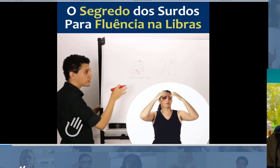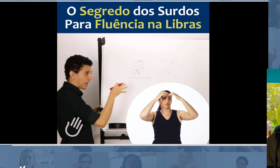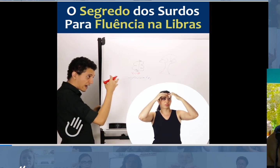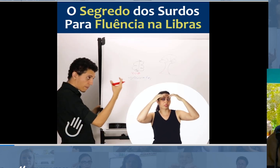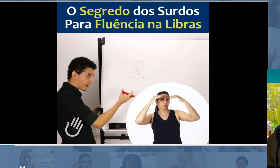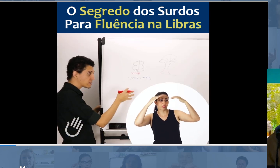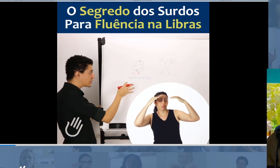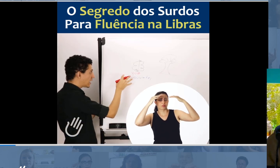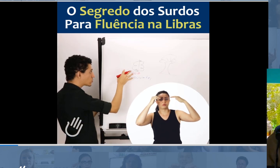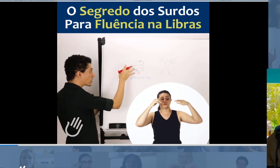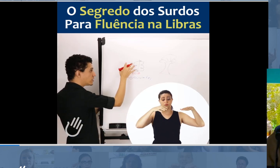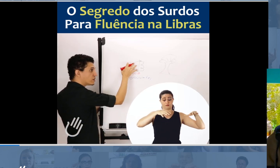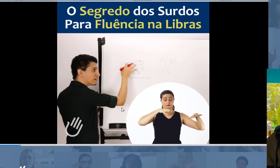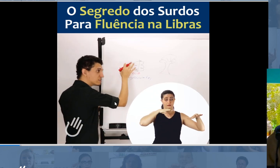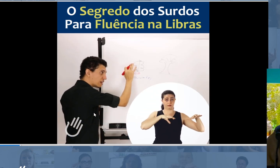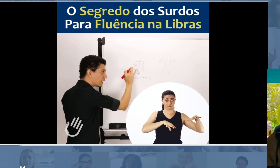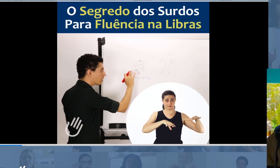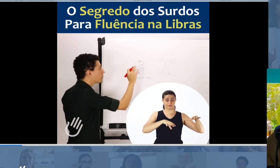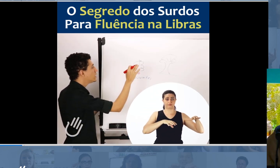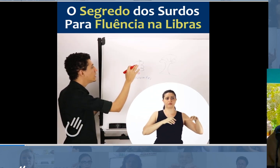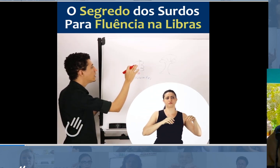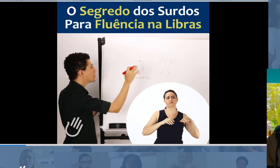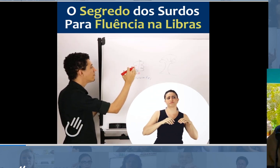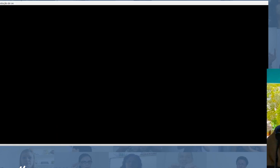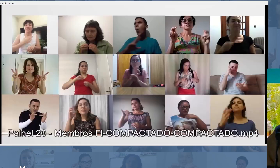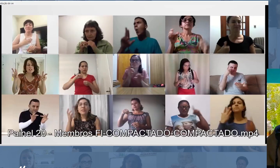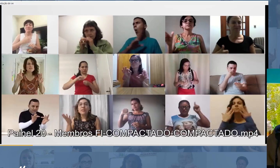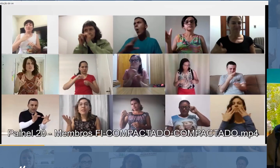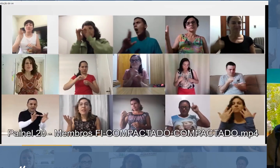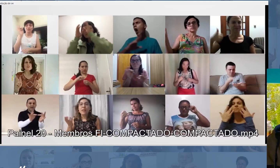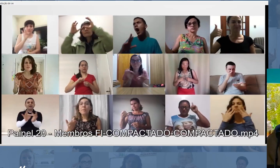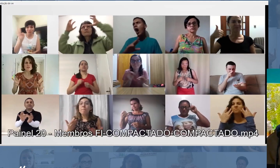Ou seja, capacidade cognitiva eles têm.